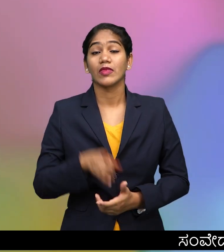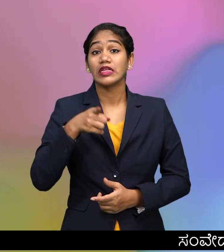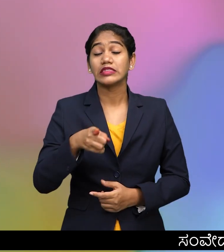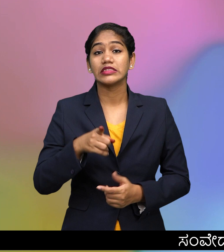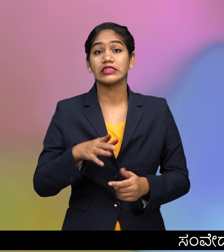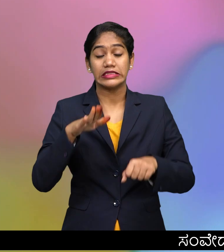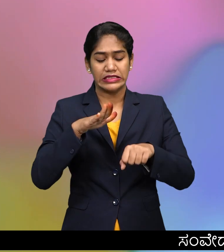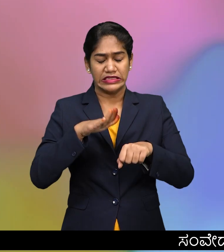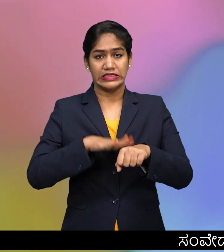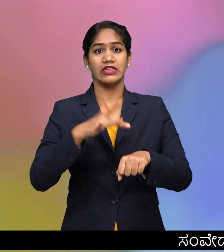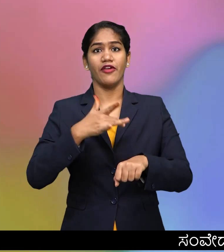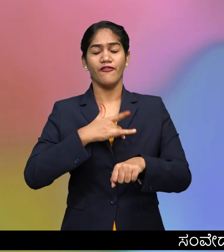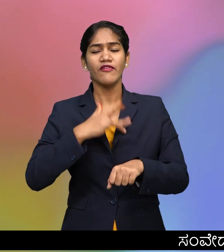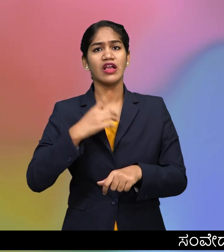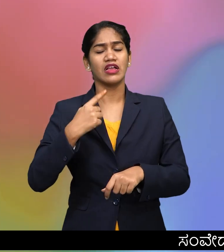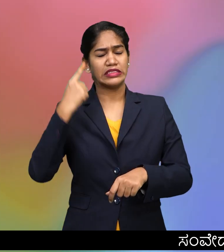ಸಂವೇದನಾ ನರಕೋಶವು